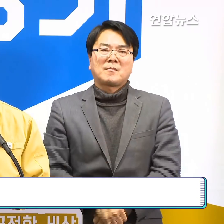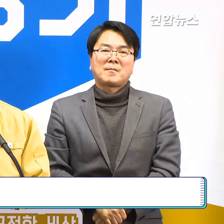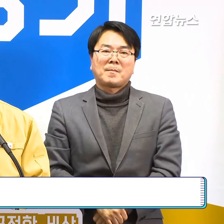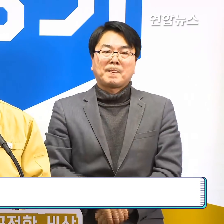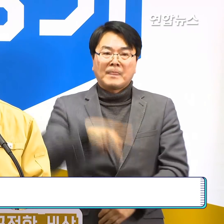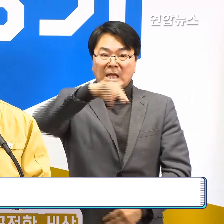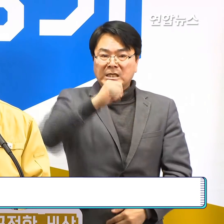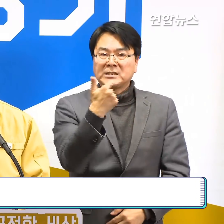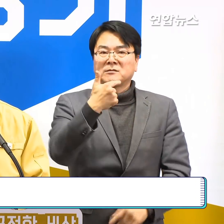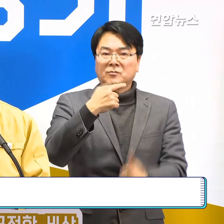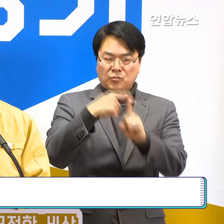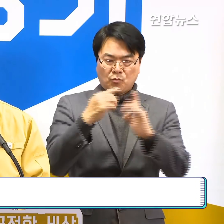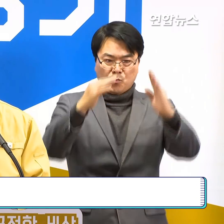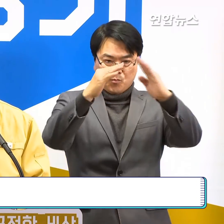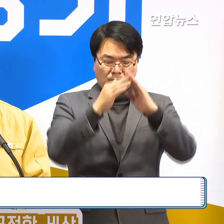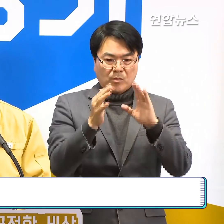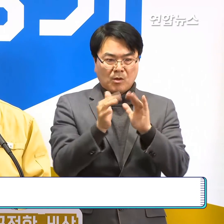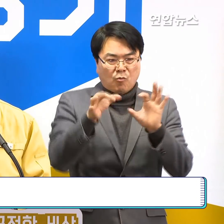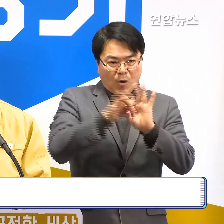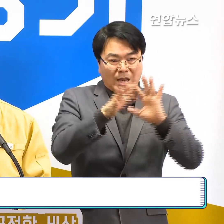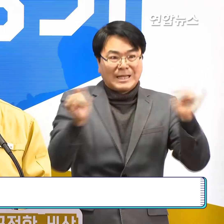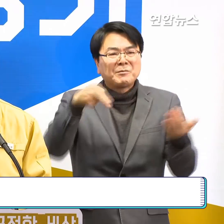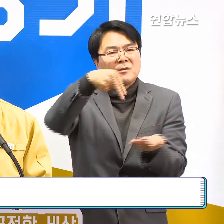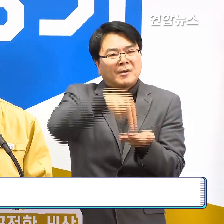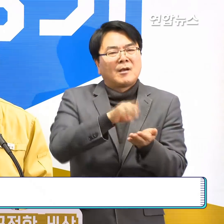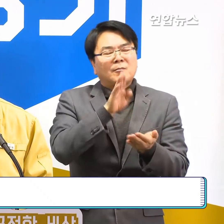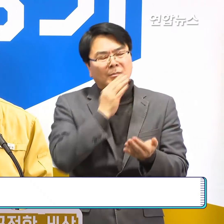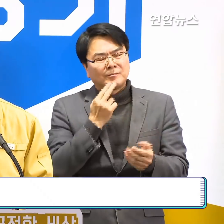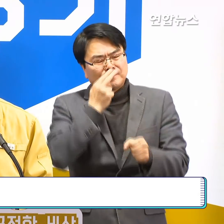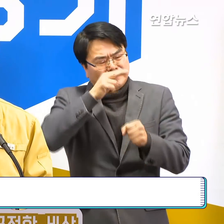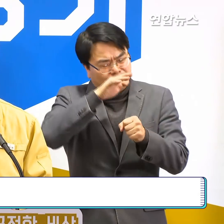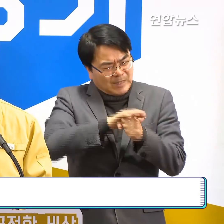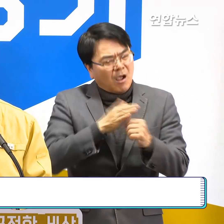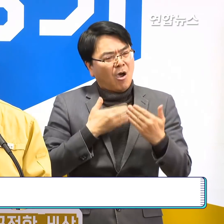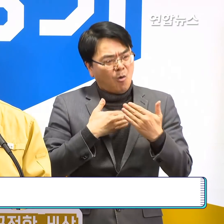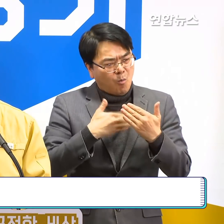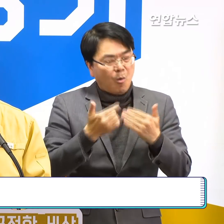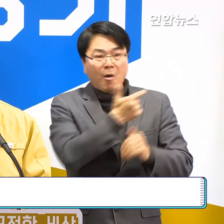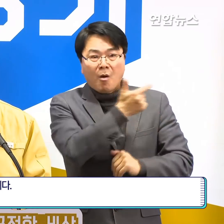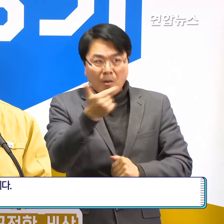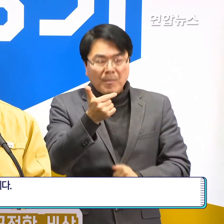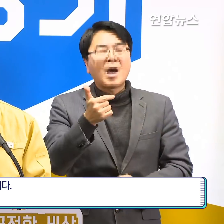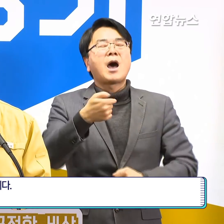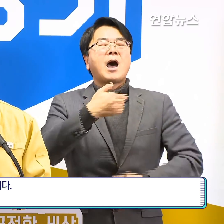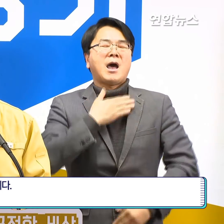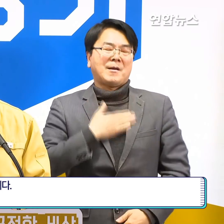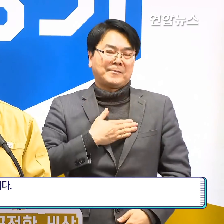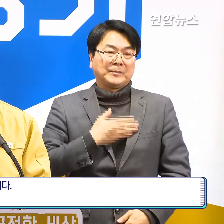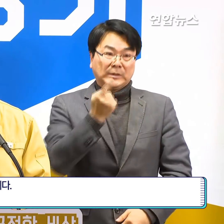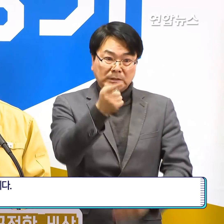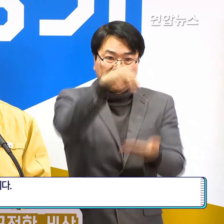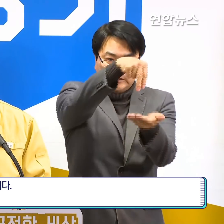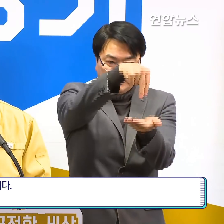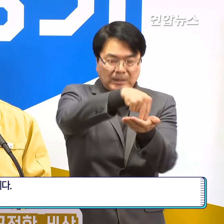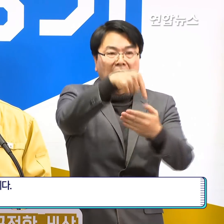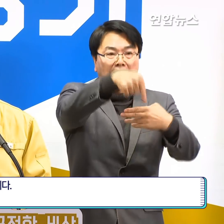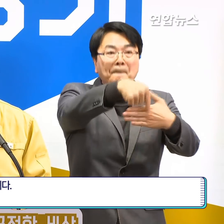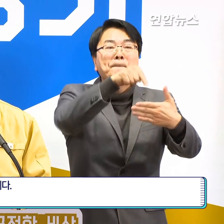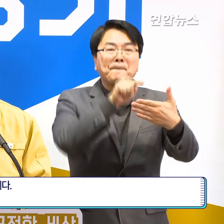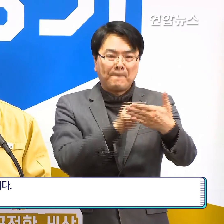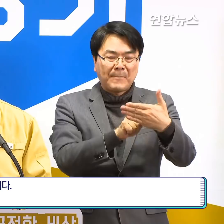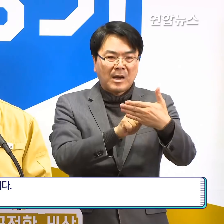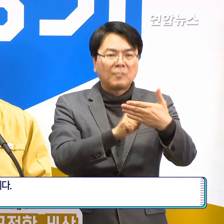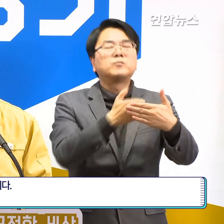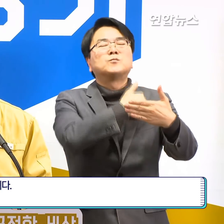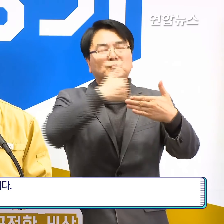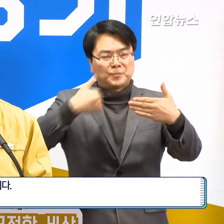신천지 교회 관련자들로서는 억울하고 불안한 마음이 클 것입니다. 그 입장과 마음